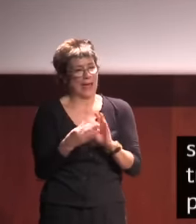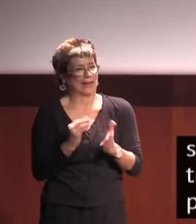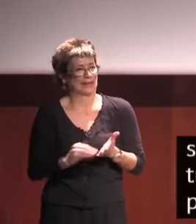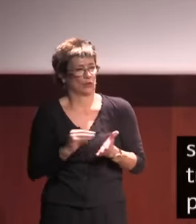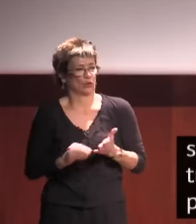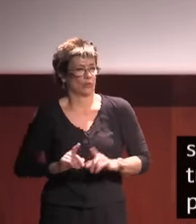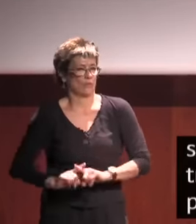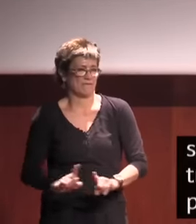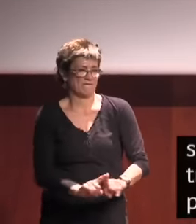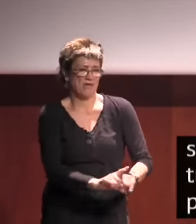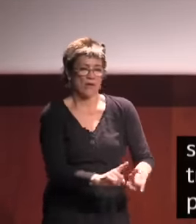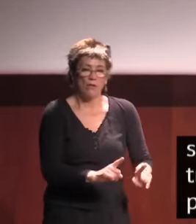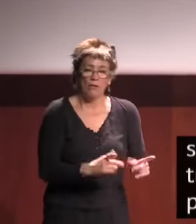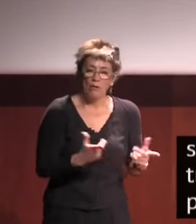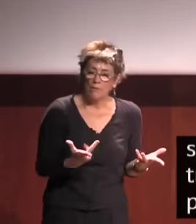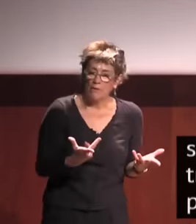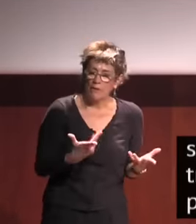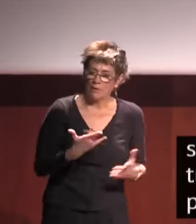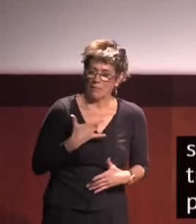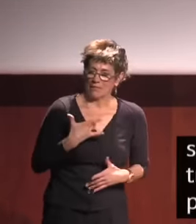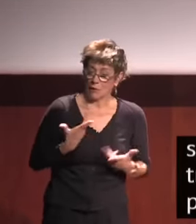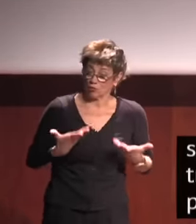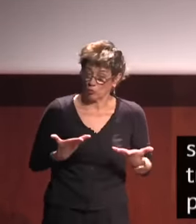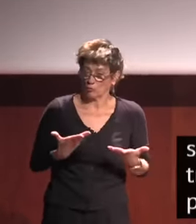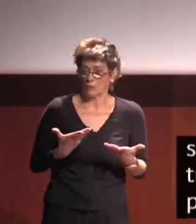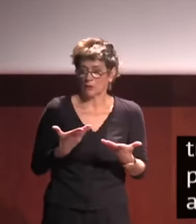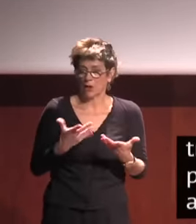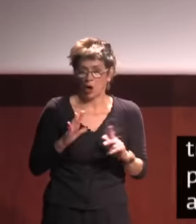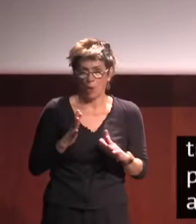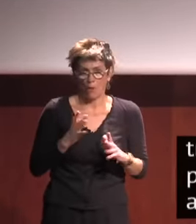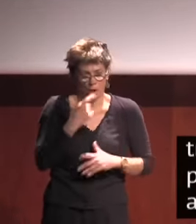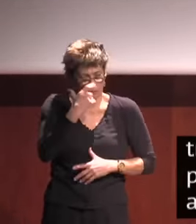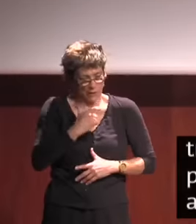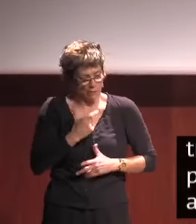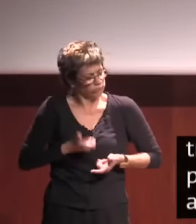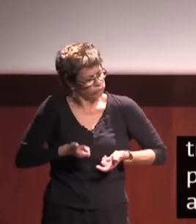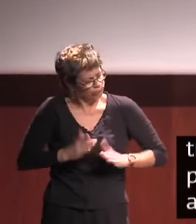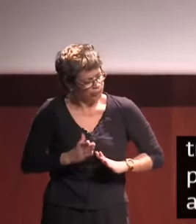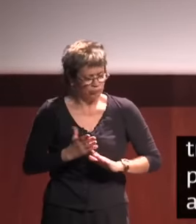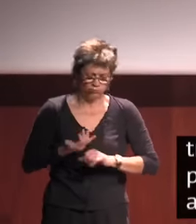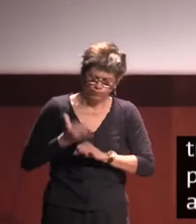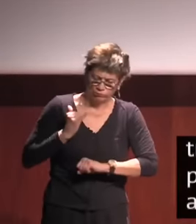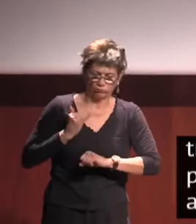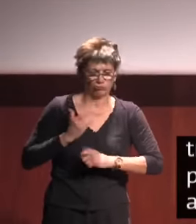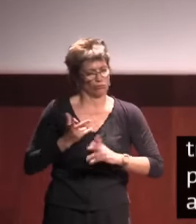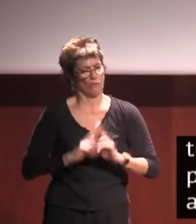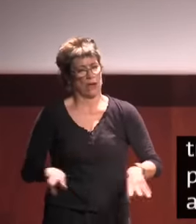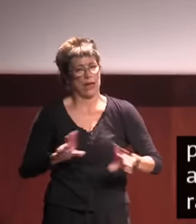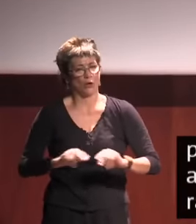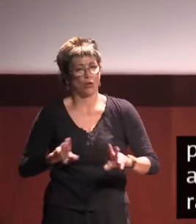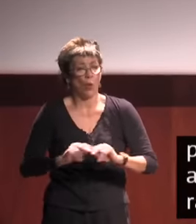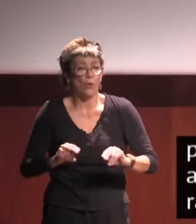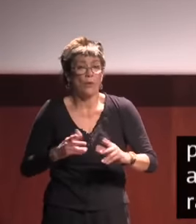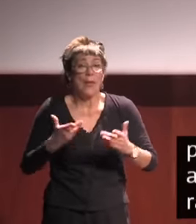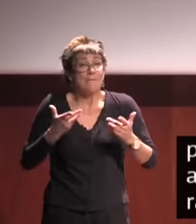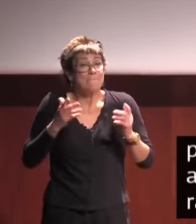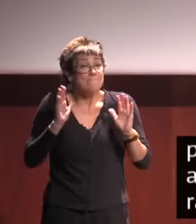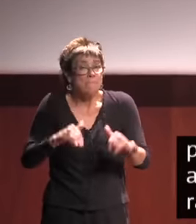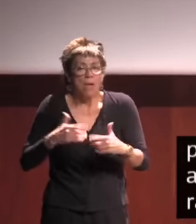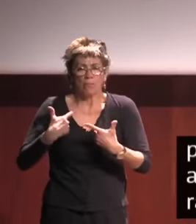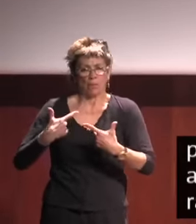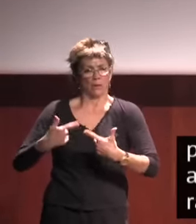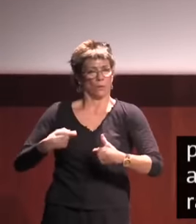aujourd'hui, c'est comment certains auteurs décident de se raconter malgré le fait qu'ils ont été soumis au paradoxe d'une